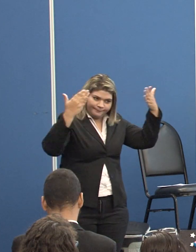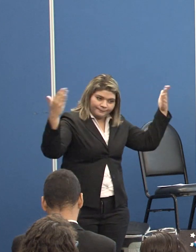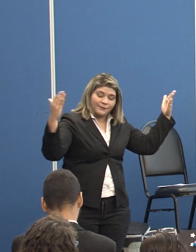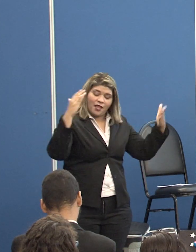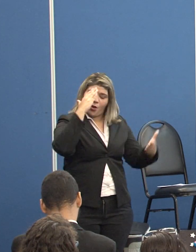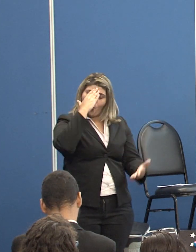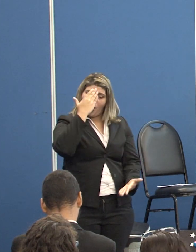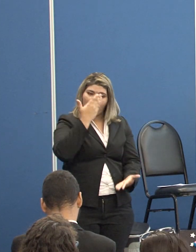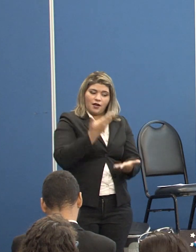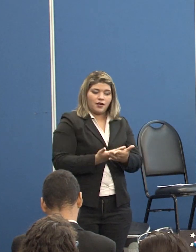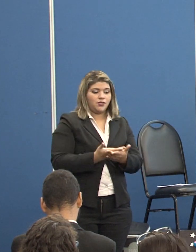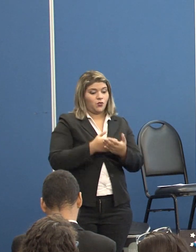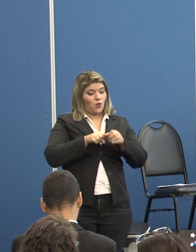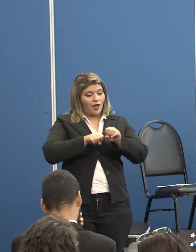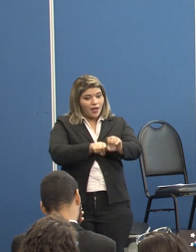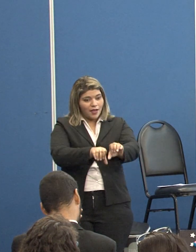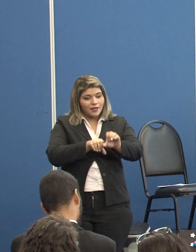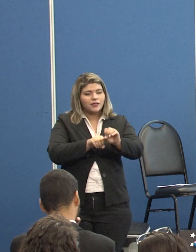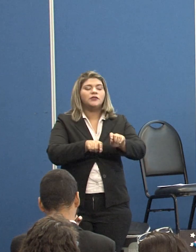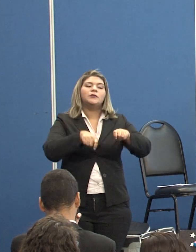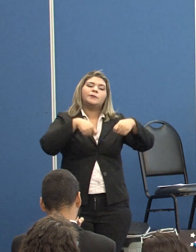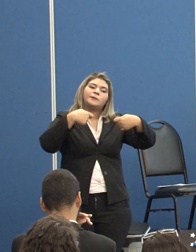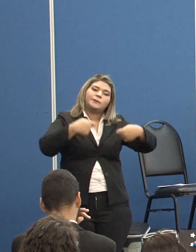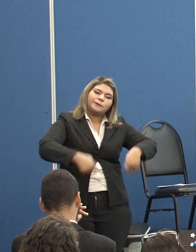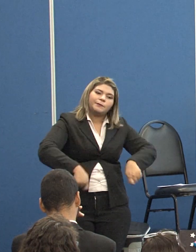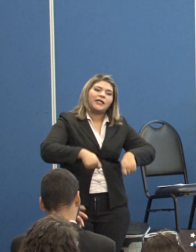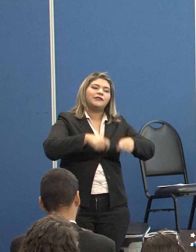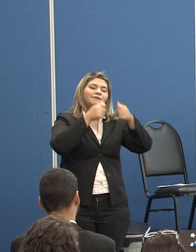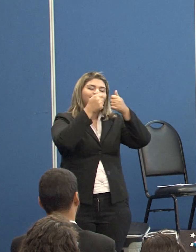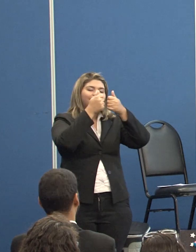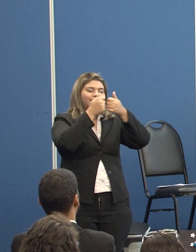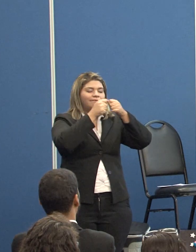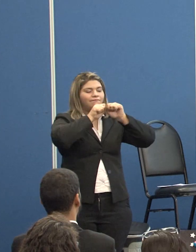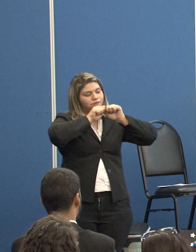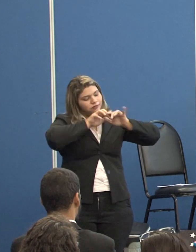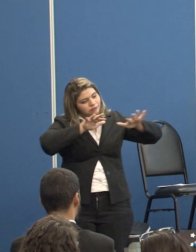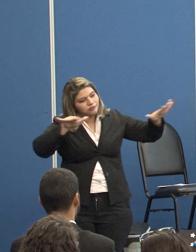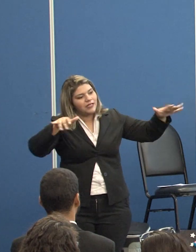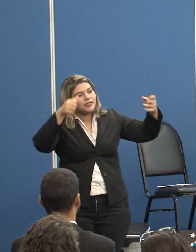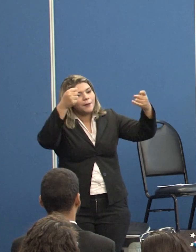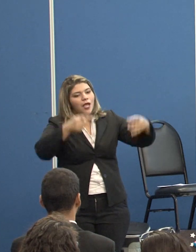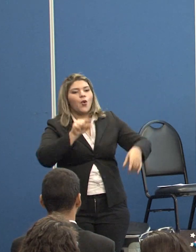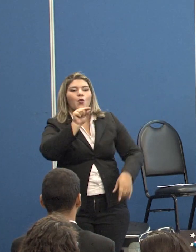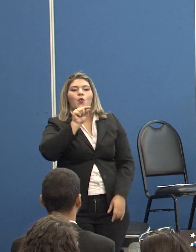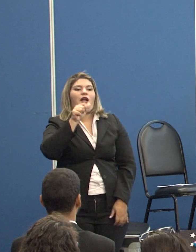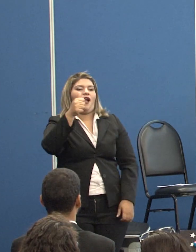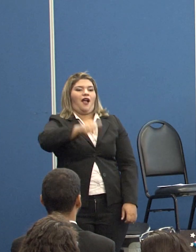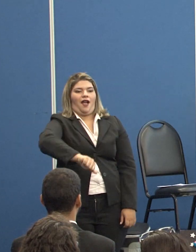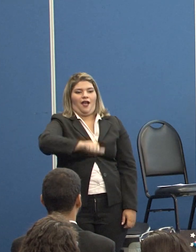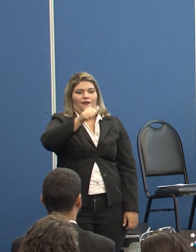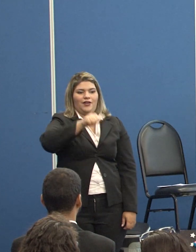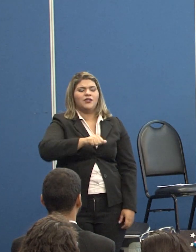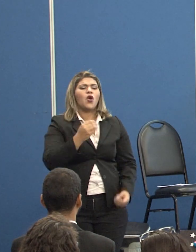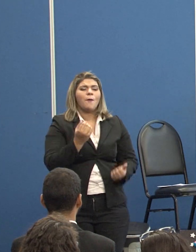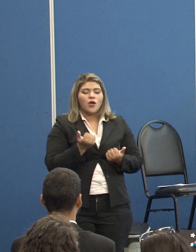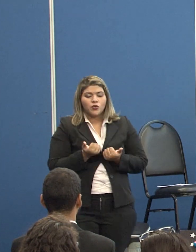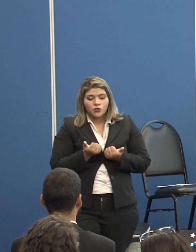tem que ter essa necessidade, essa difusão da avaliação, até porque eu não posso dar nada para o meu aluno a partir do que eu não